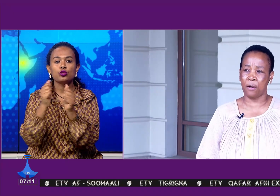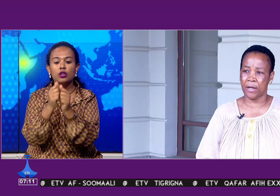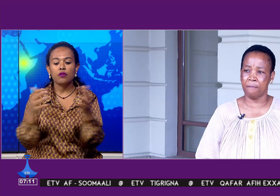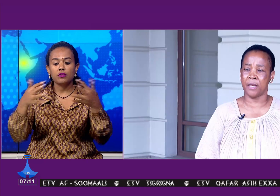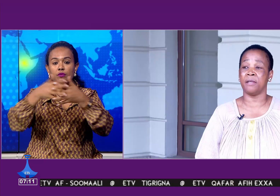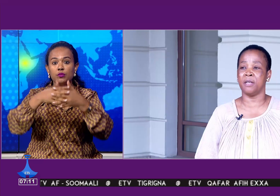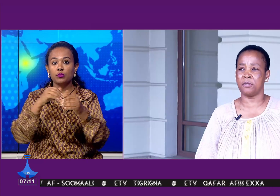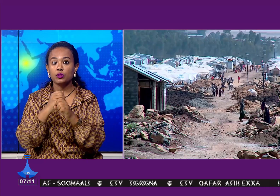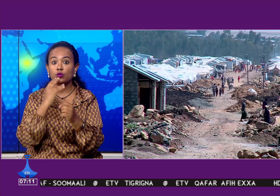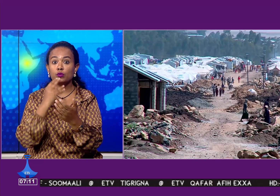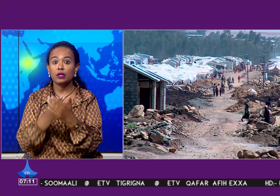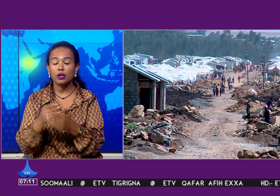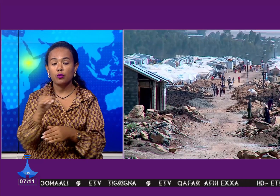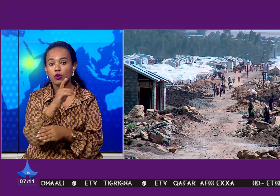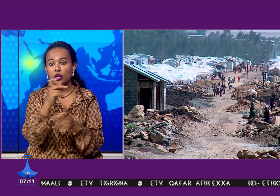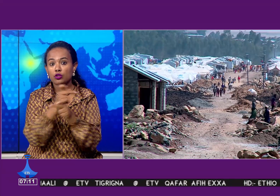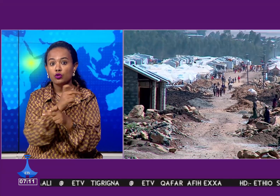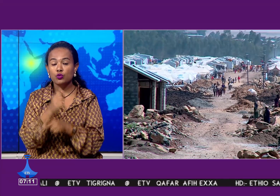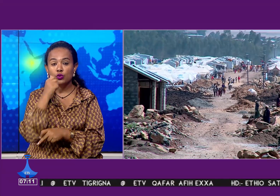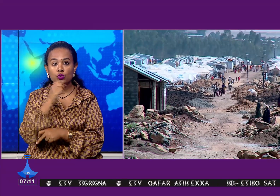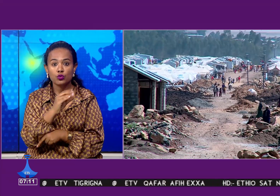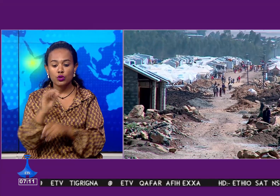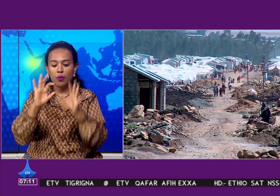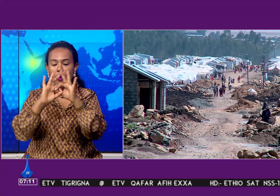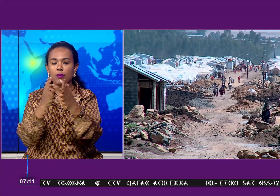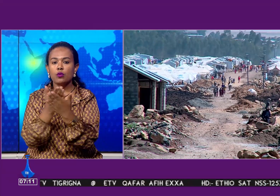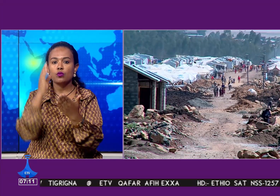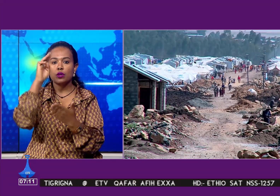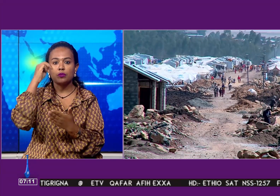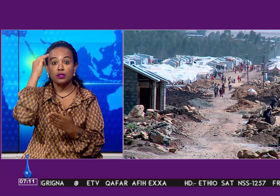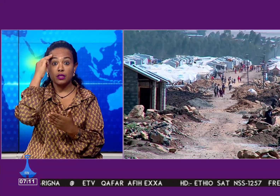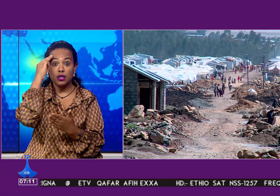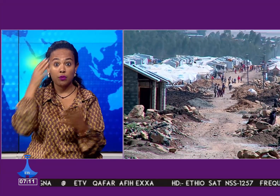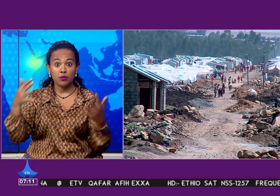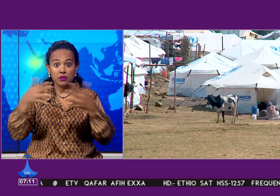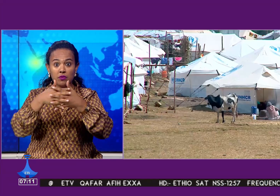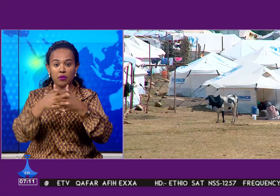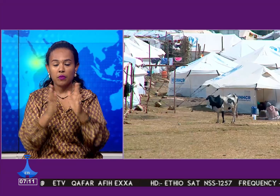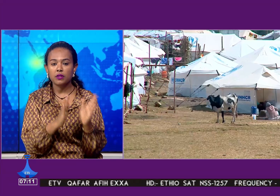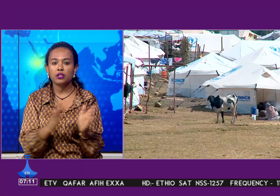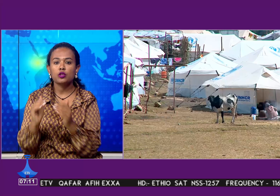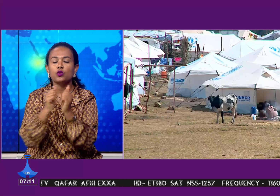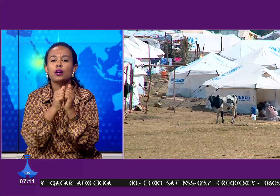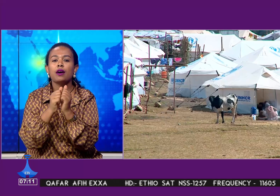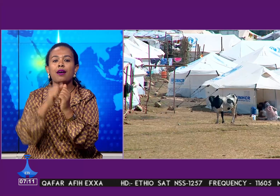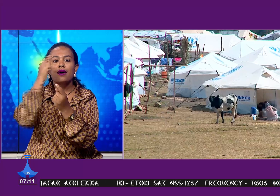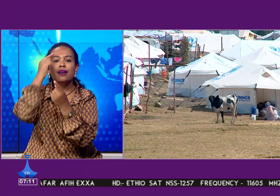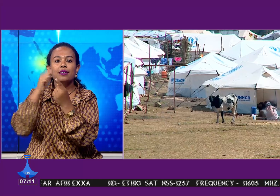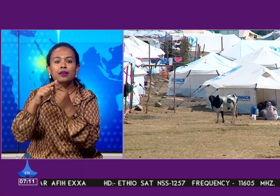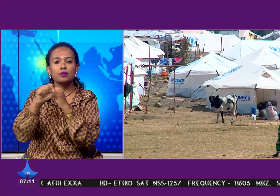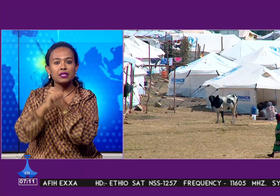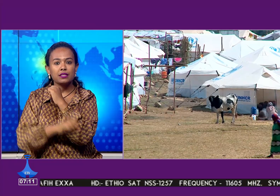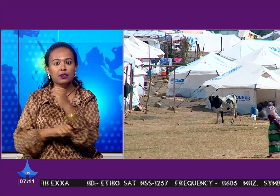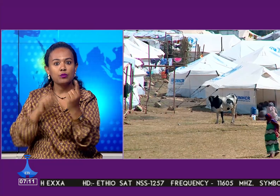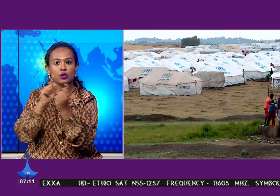ቢሰሩ መልካም ይሆናል። ድርጅቱ ከሴቶችና ማህበራዊ ጉዳይ ሚኒስቴር ጋር በመተባበር ባዘጋጀው የጋራ ስትራቴጂክ እቅድ መሰረት